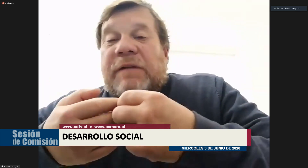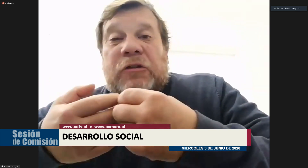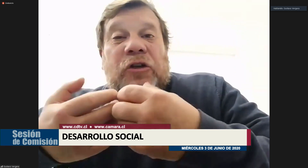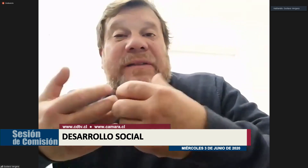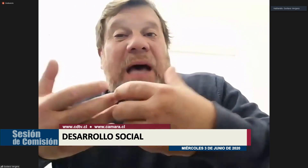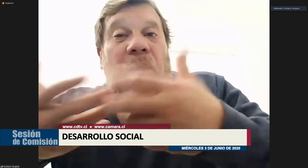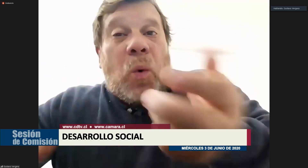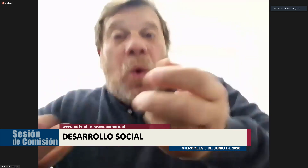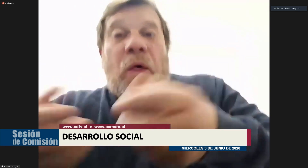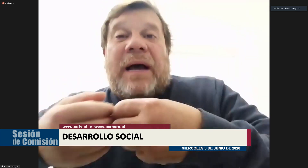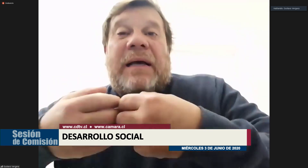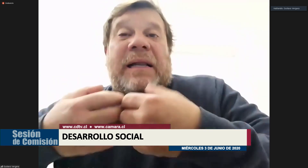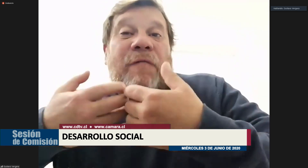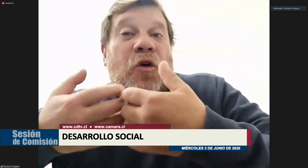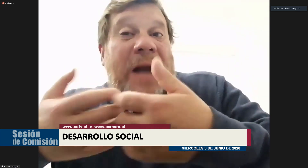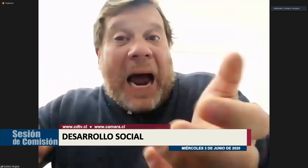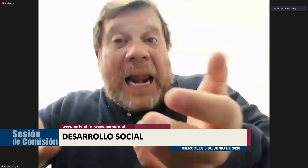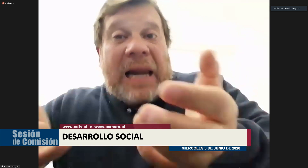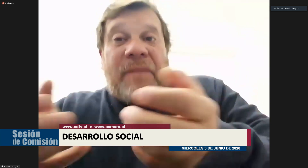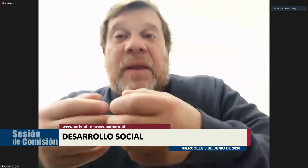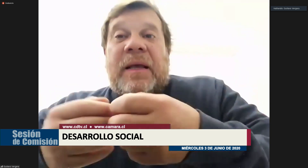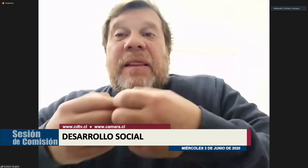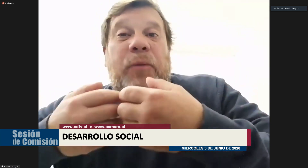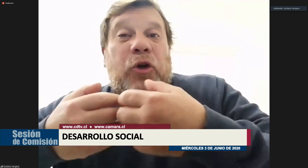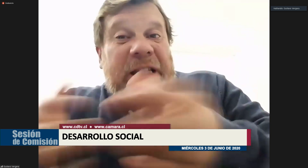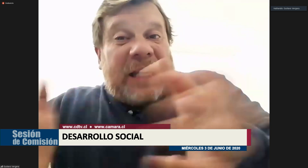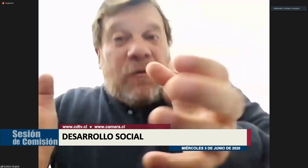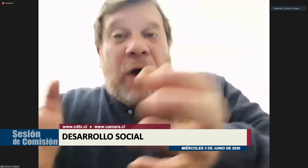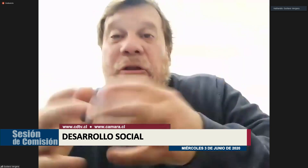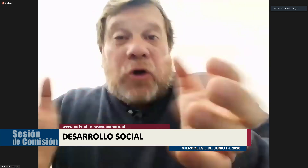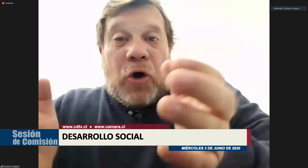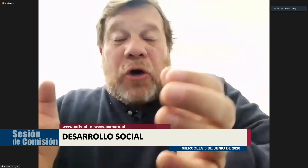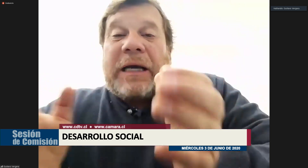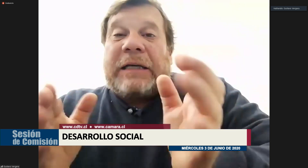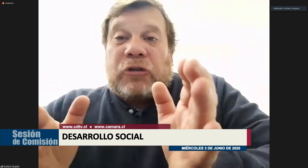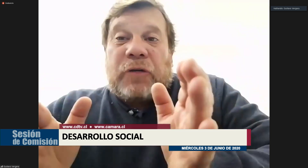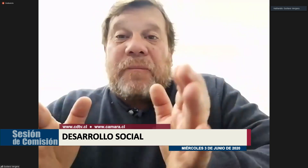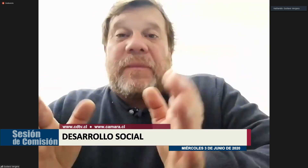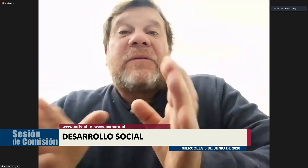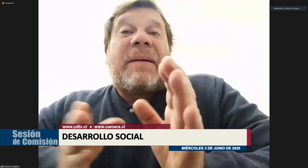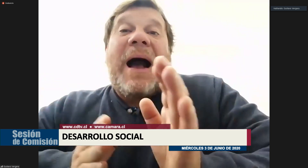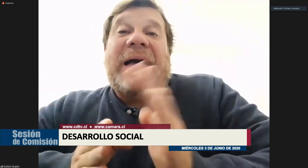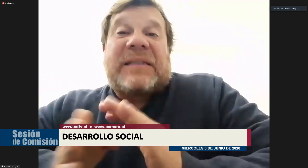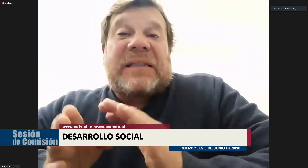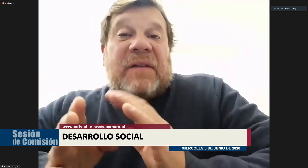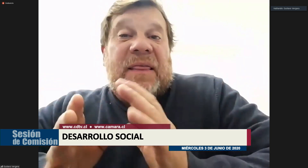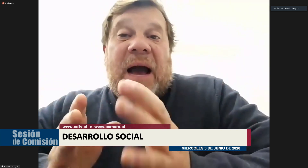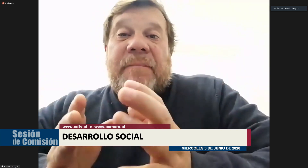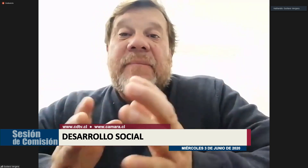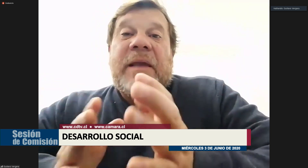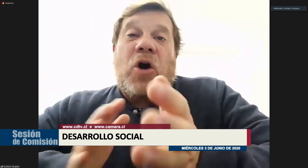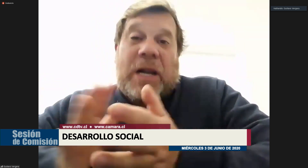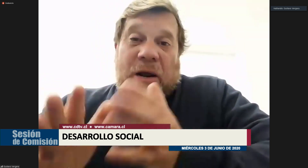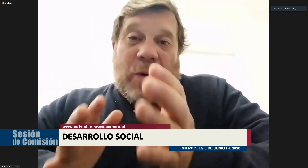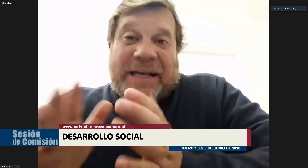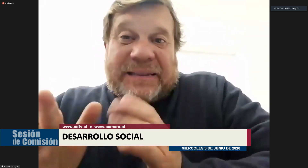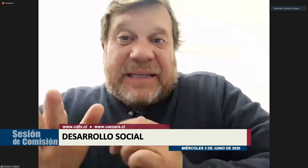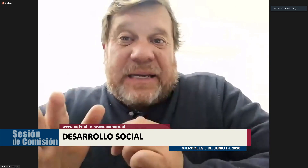servicios de salud, laboral, deportivo, a todo eso. Necesitamos accesibilidad con lengua de señas.